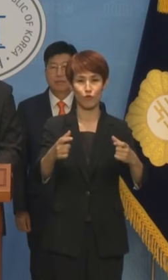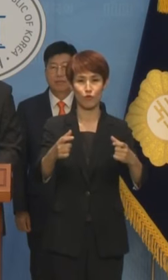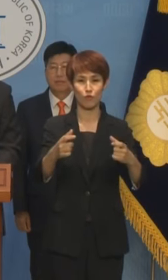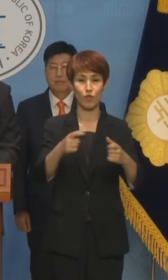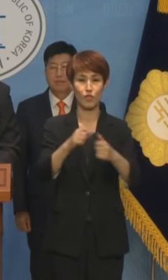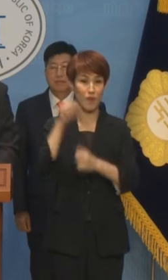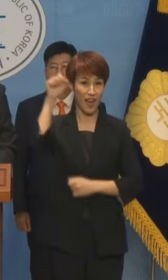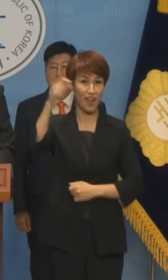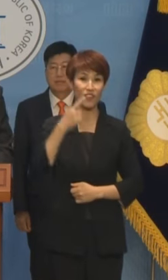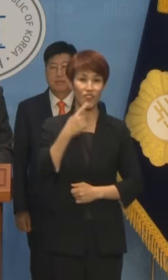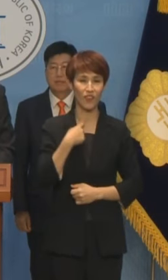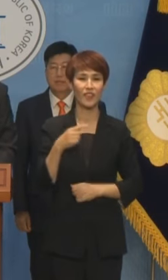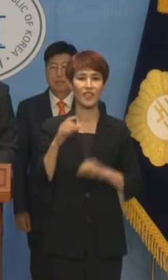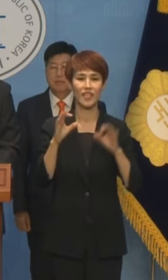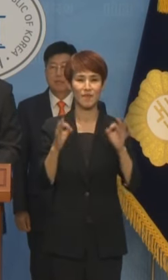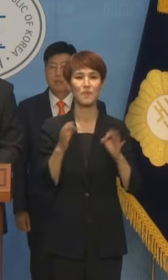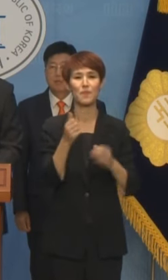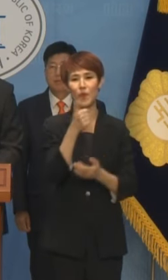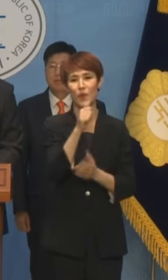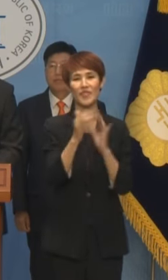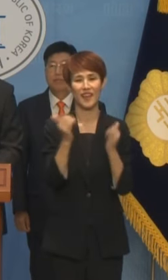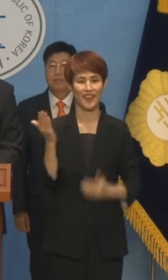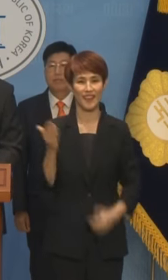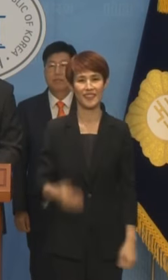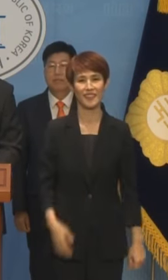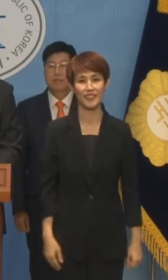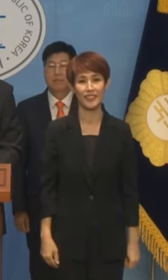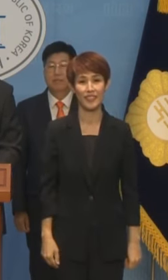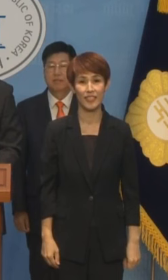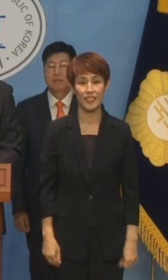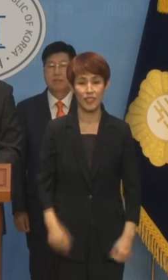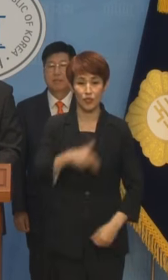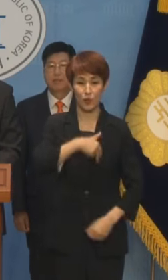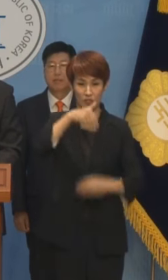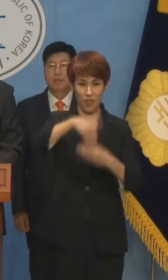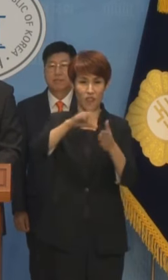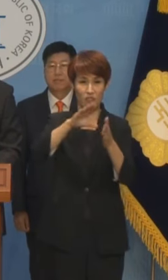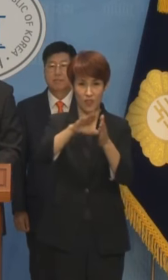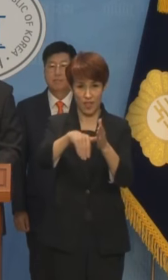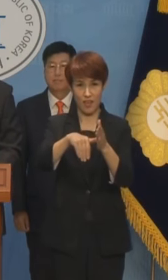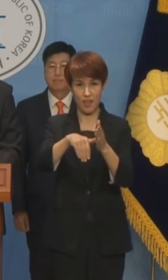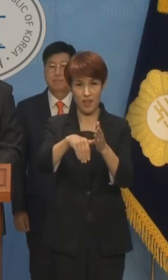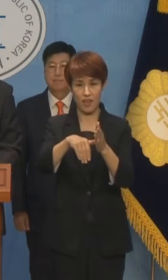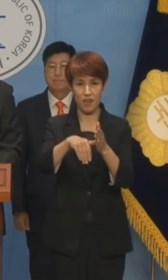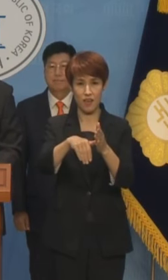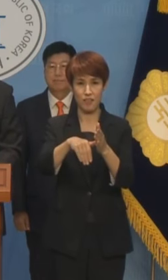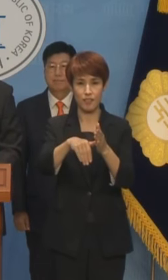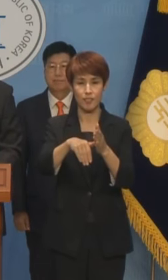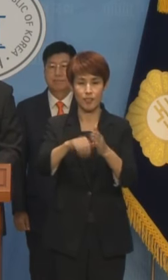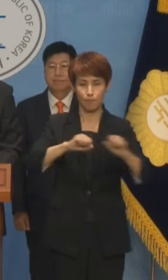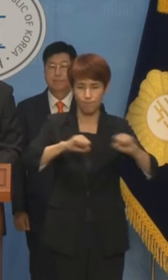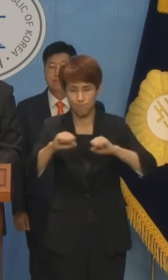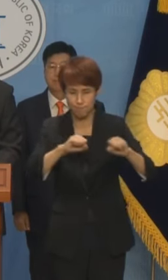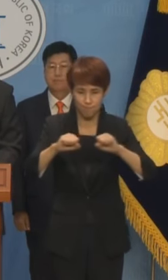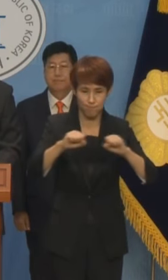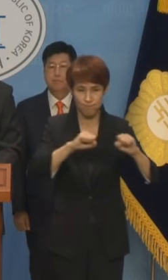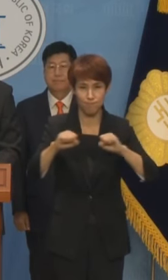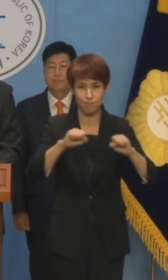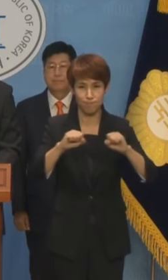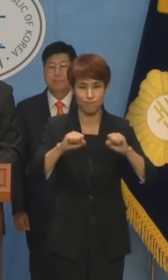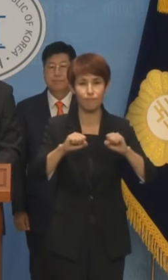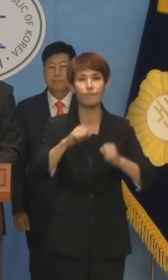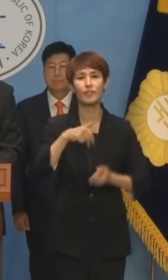김기정 변호사입니다. 지난 총선 지역구 최전선에서 저의 이름을 걸고 뛴 사람으로서